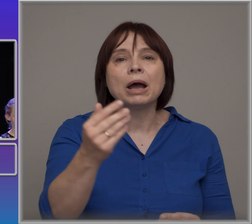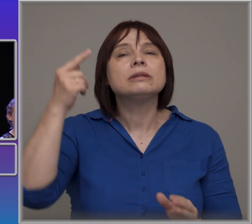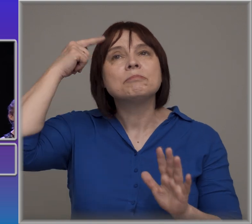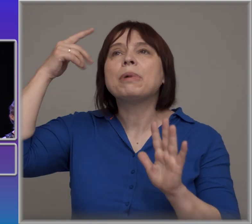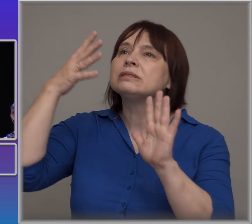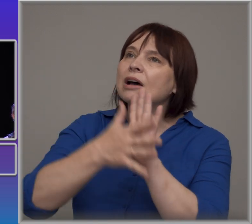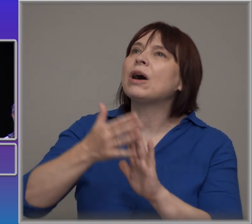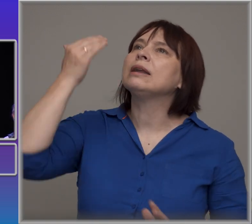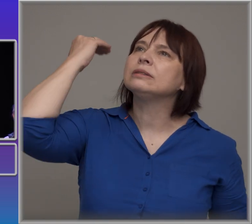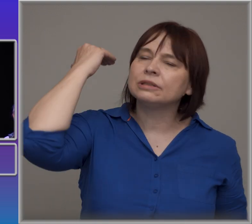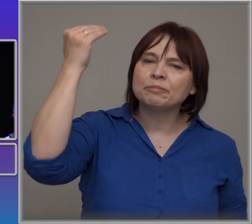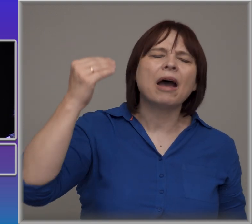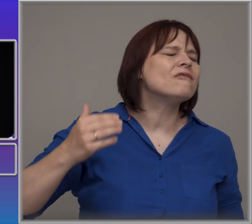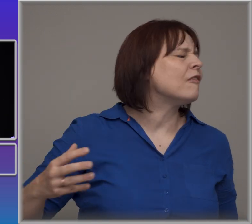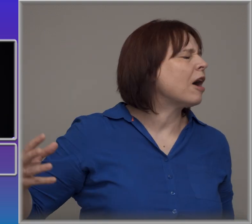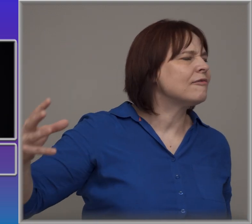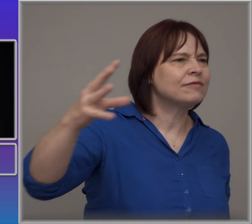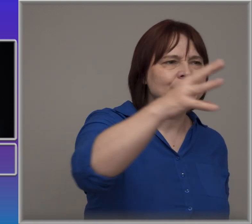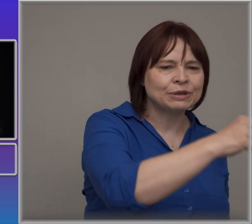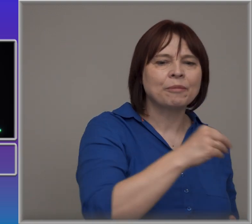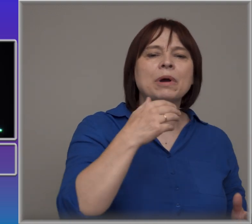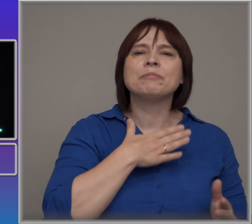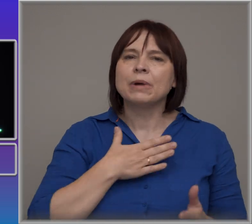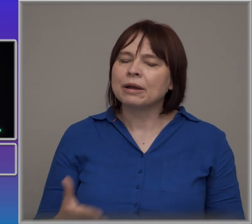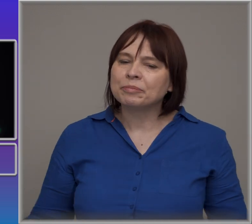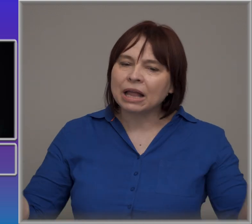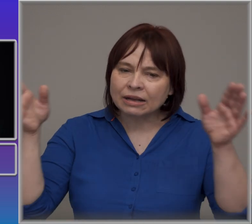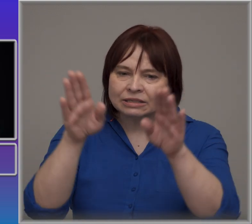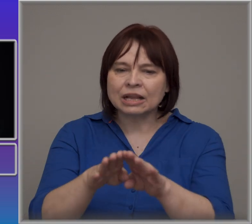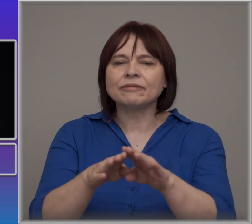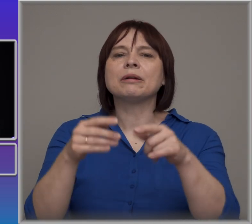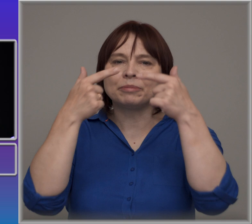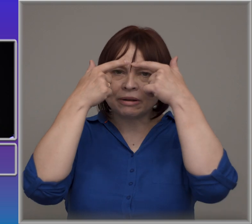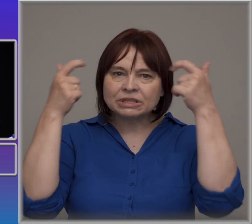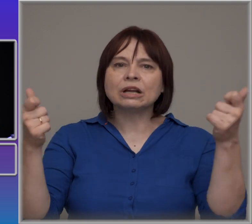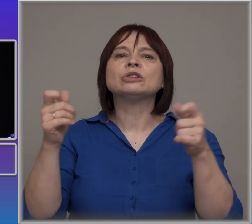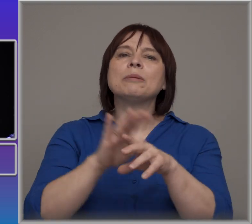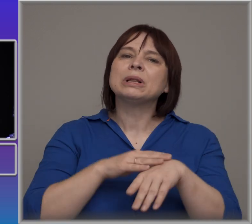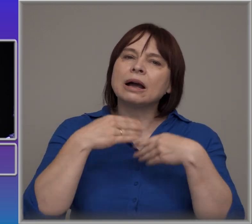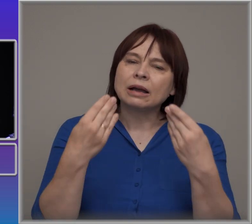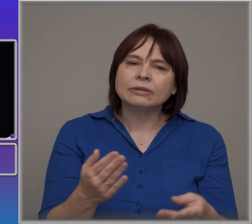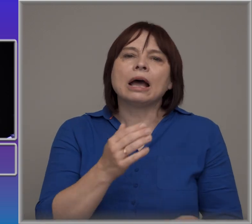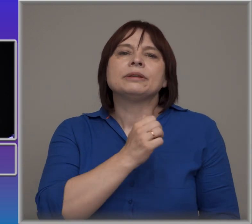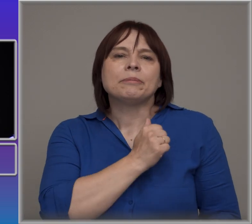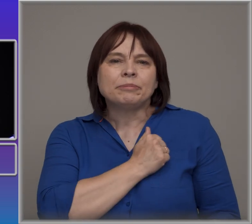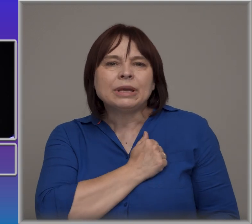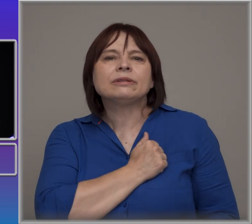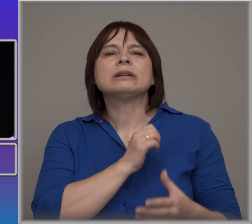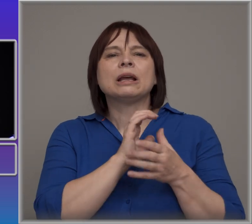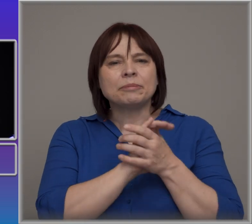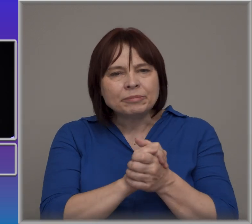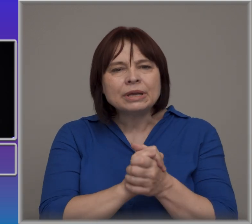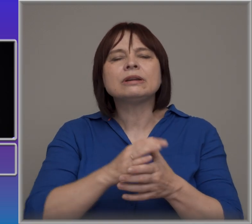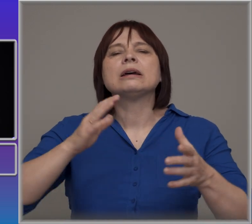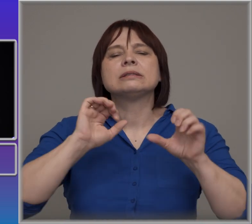благослови. Пусть Господь будет защита. Пусть Господь будет Твоя милость. Пусть Господь Твое